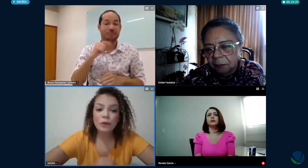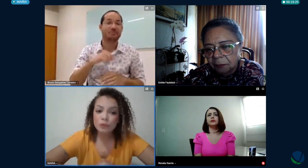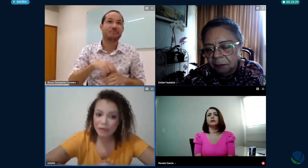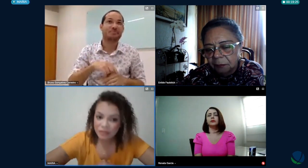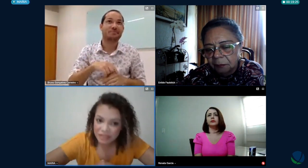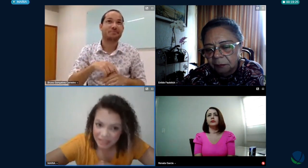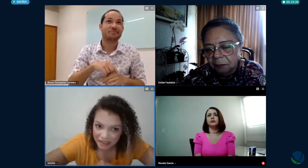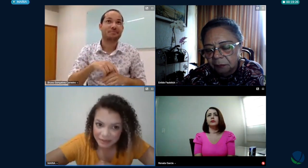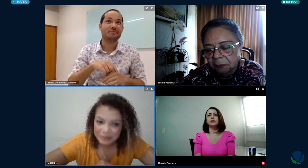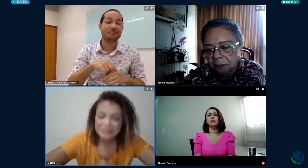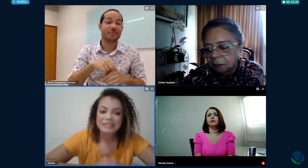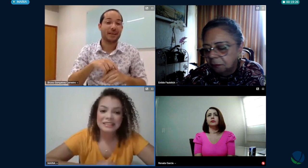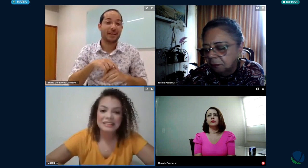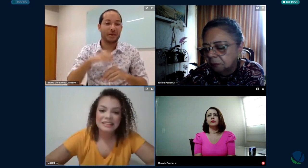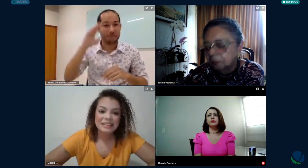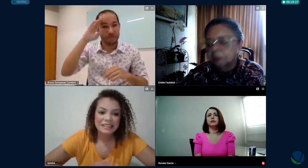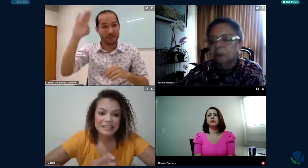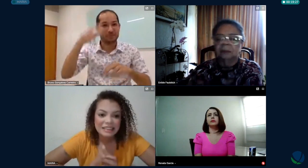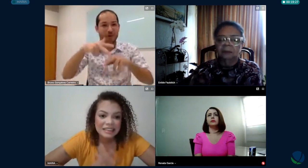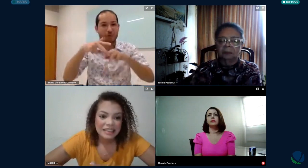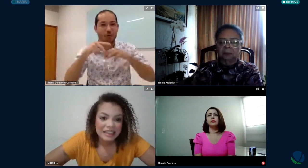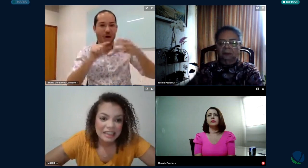Agora eu pergunto para você.